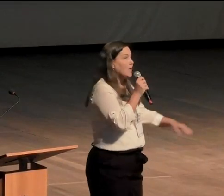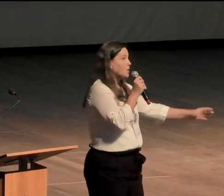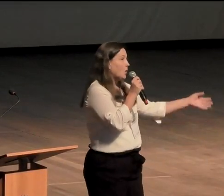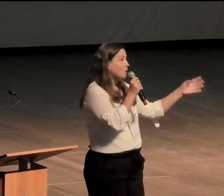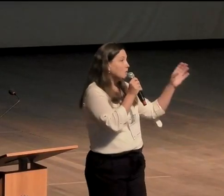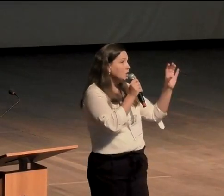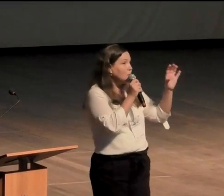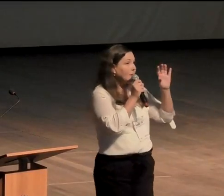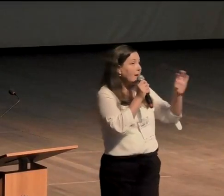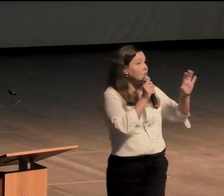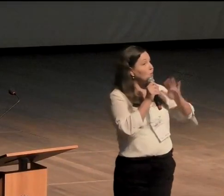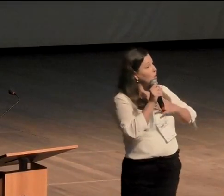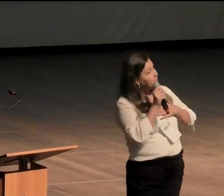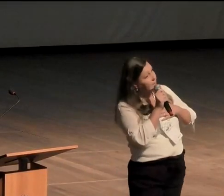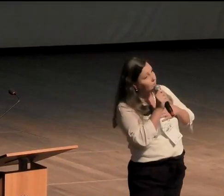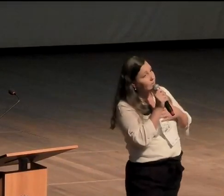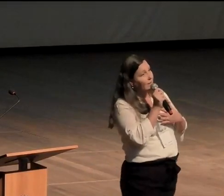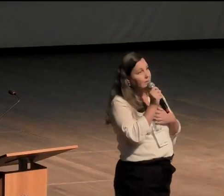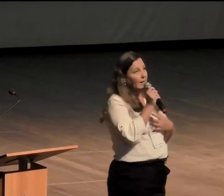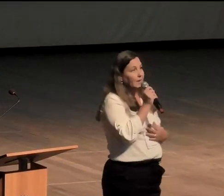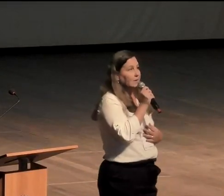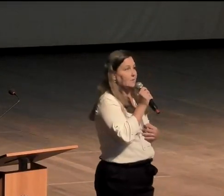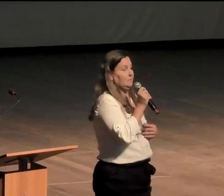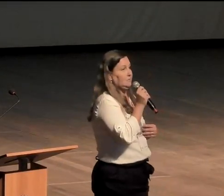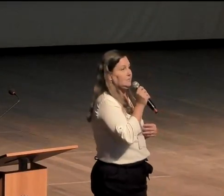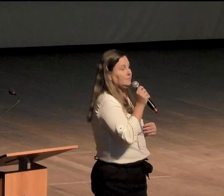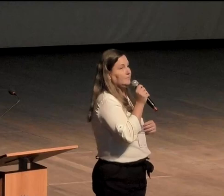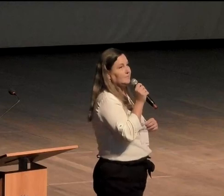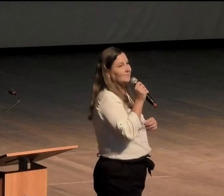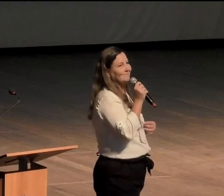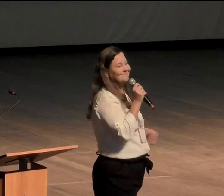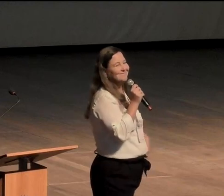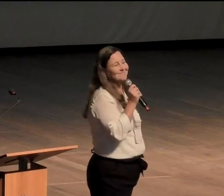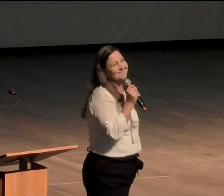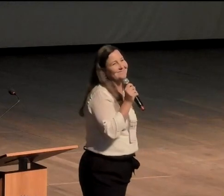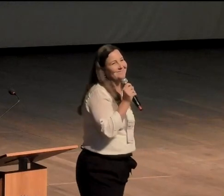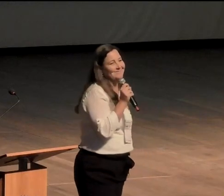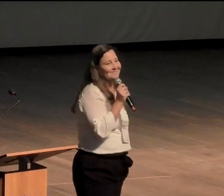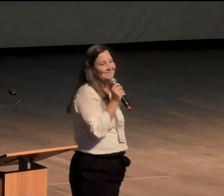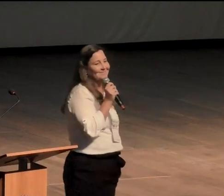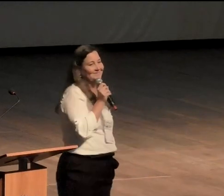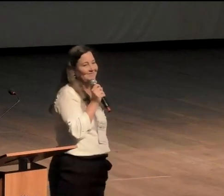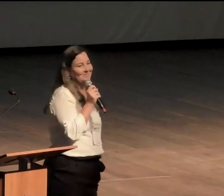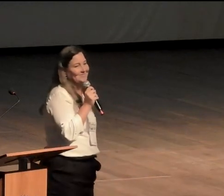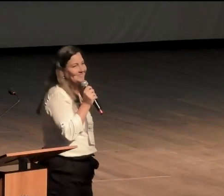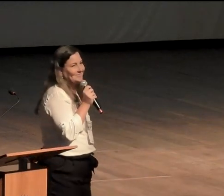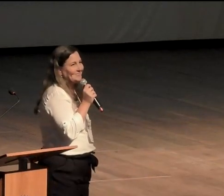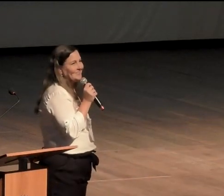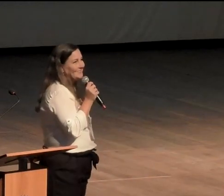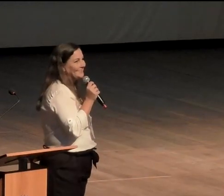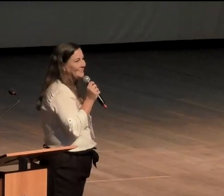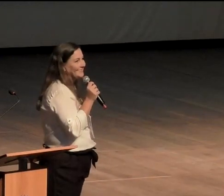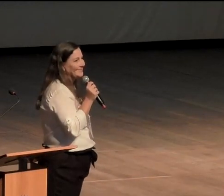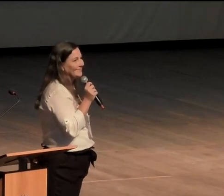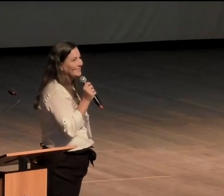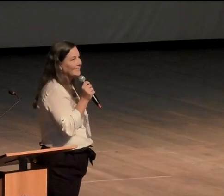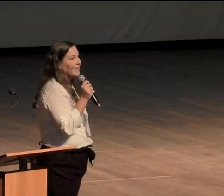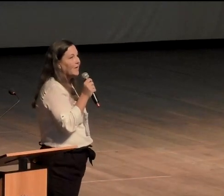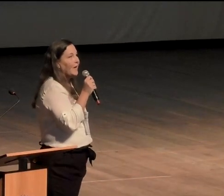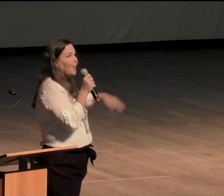não olha só a nutrição da área técnica entenderam e tem acho que